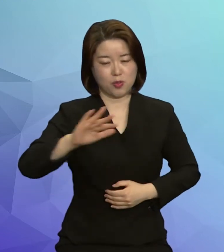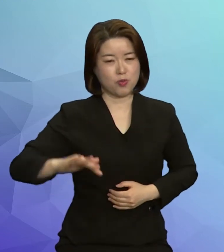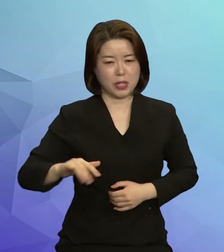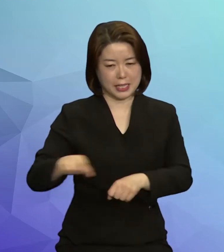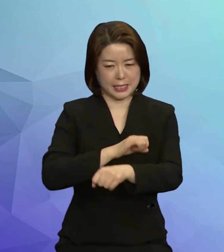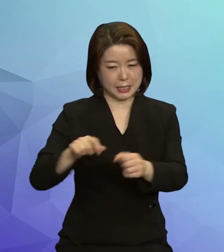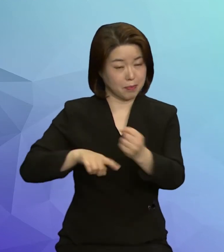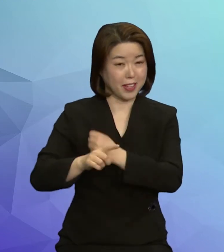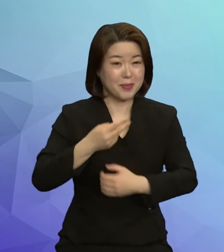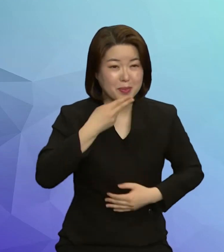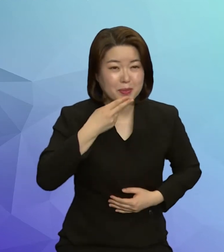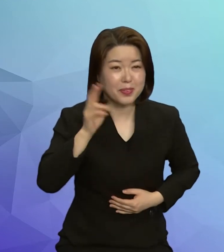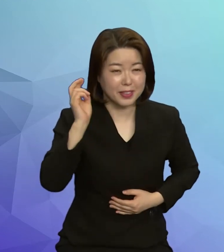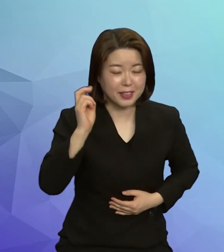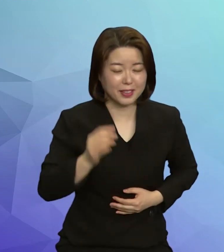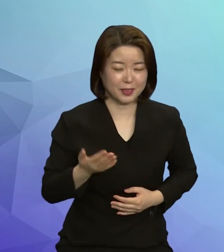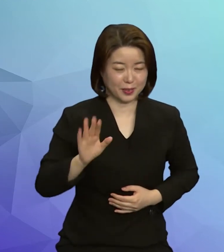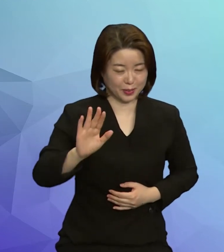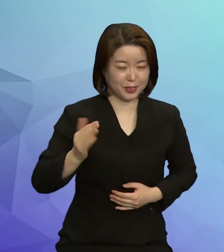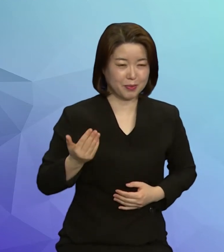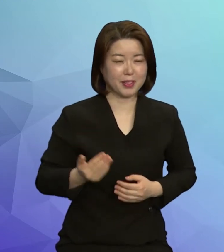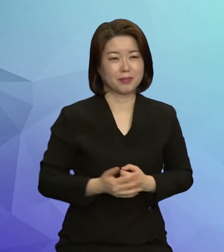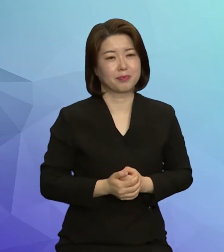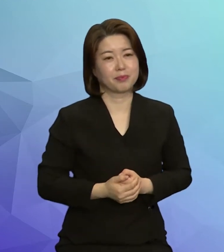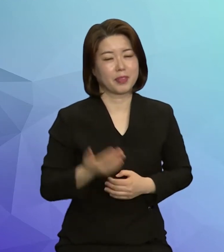그렇게 특별한 의미로 와닿지 않습니다.